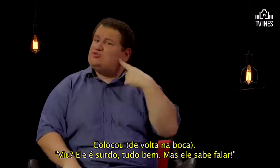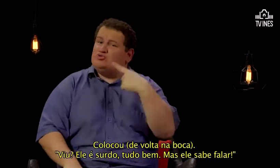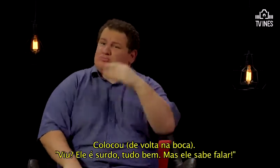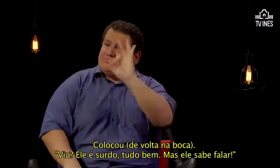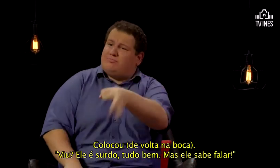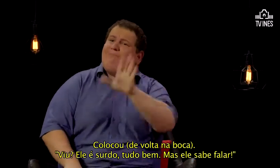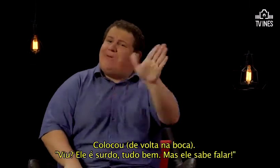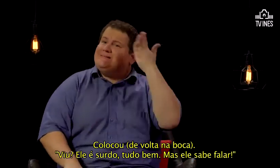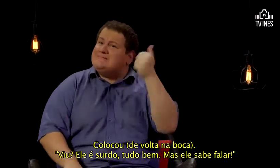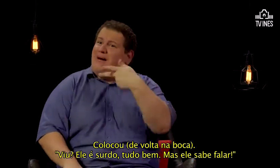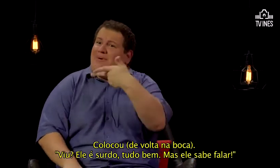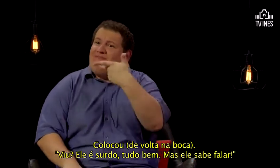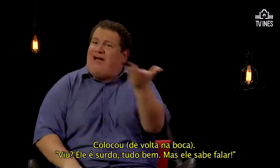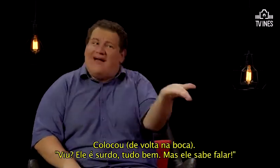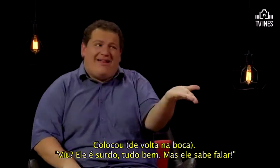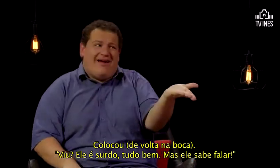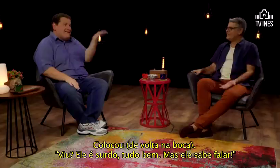viu? Ele é surdo, tudo bem, mas ele sabe falar.